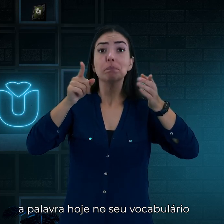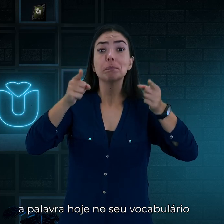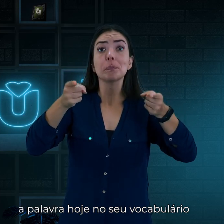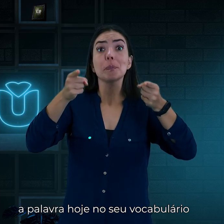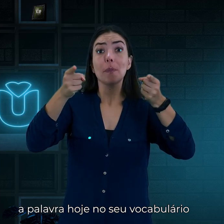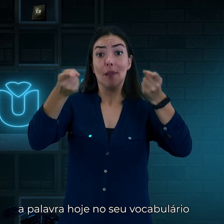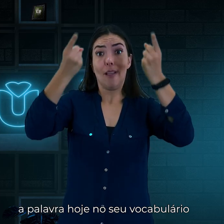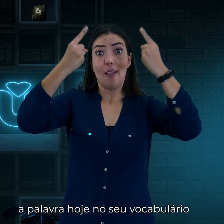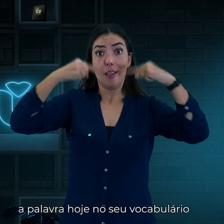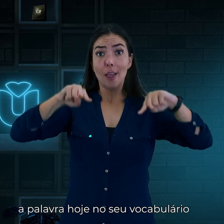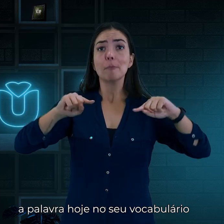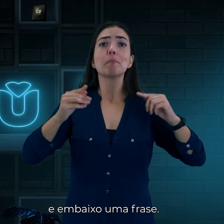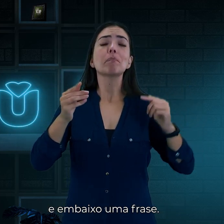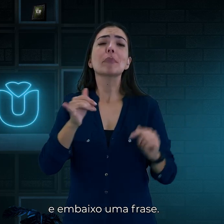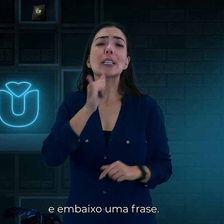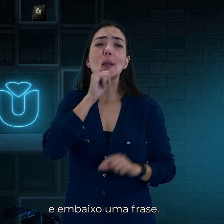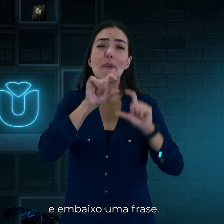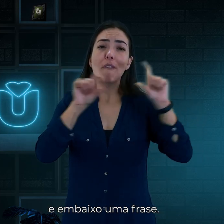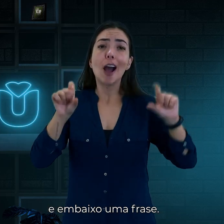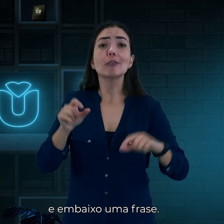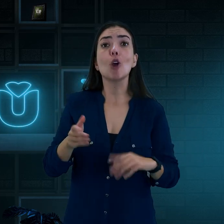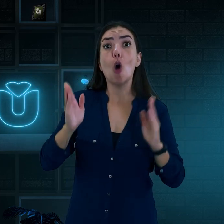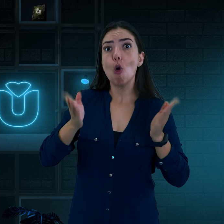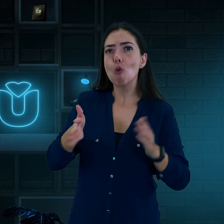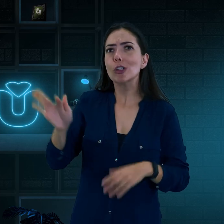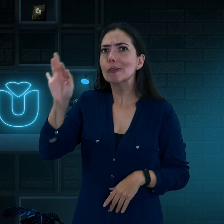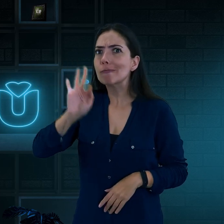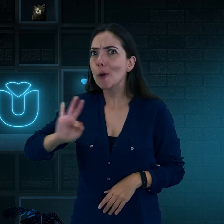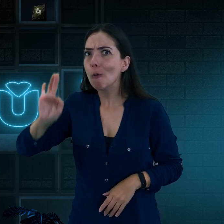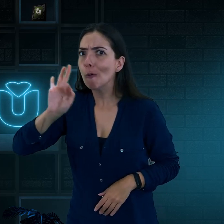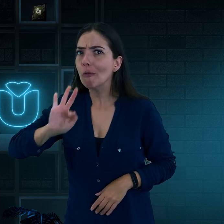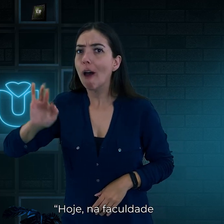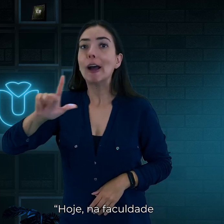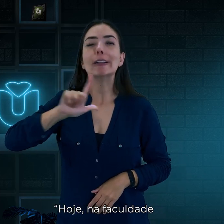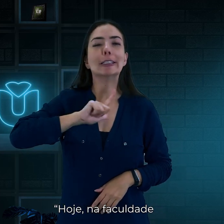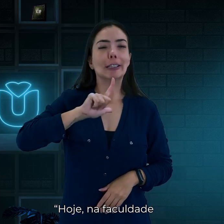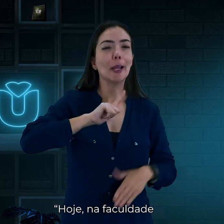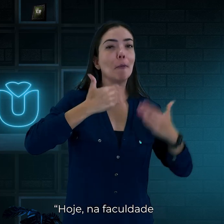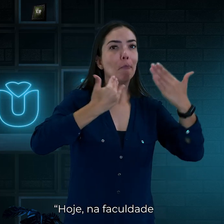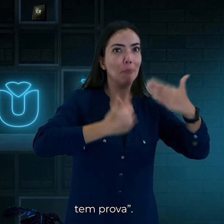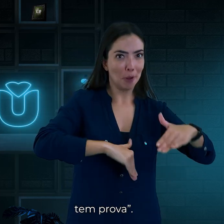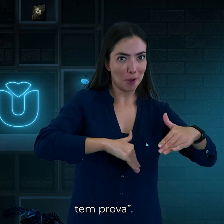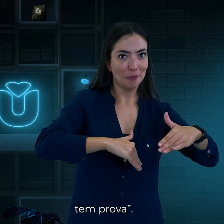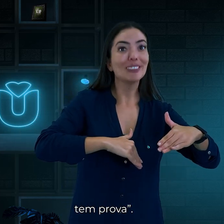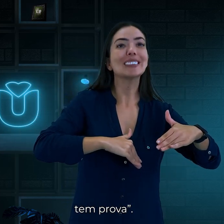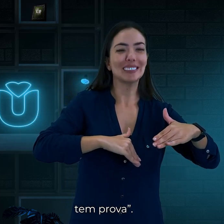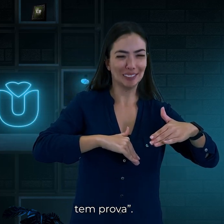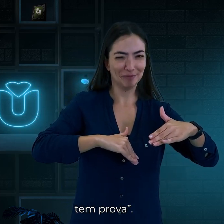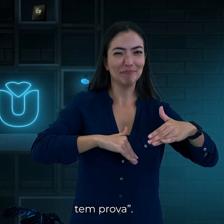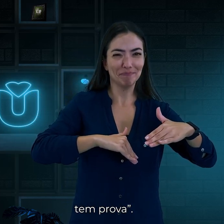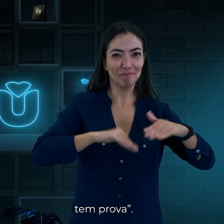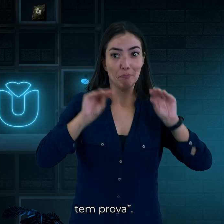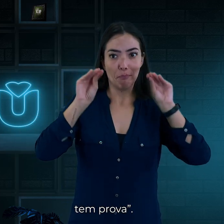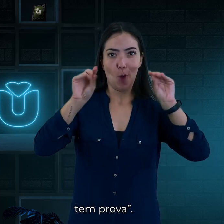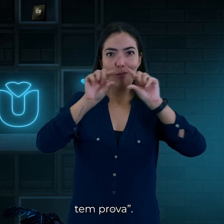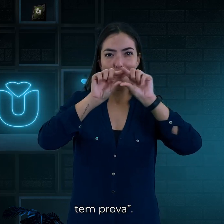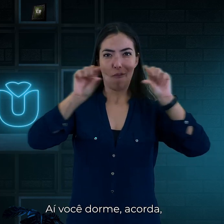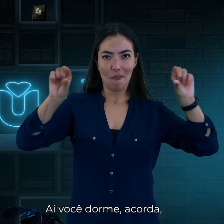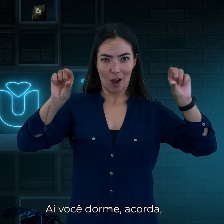seu vocabulário. Embaixo, uma frase. Hoje na faculdade tem prova. Aí você